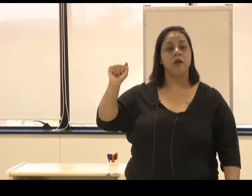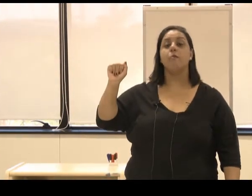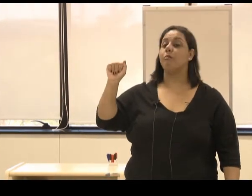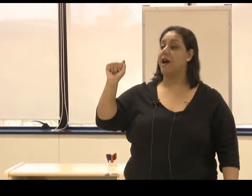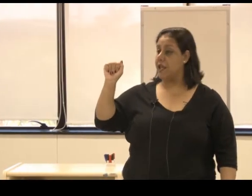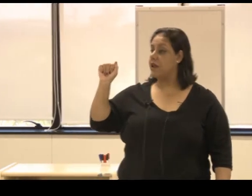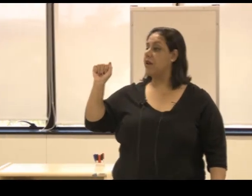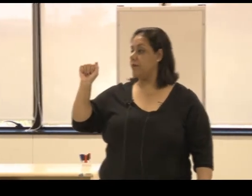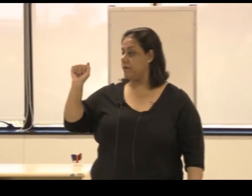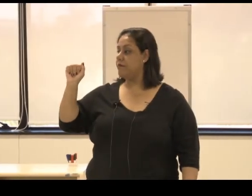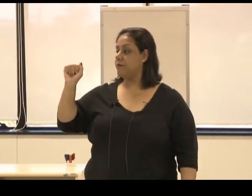Marina.